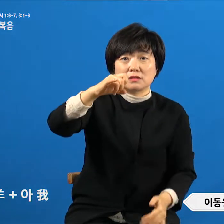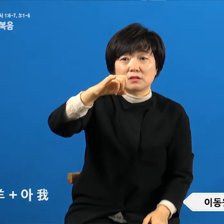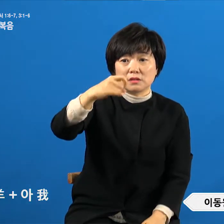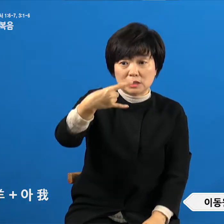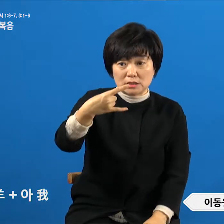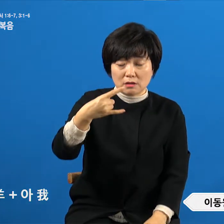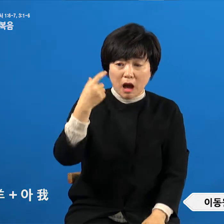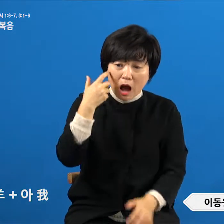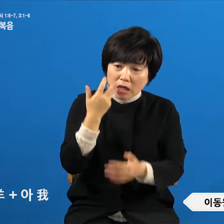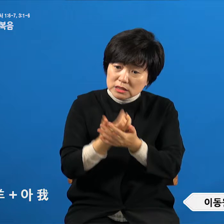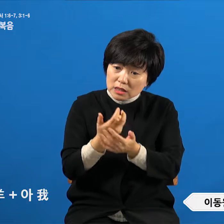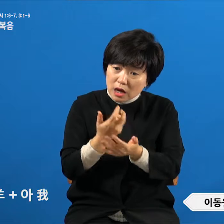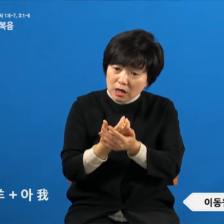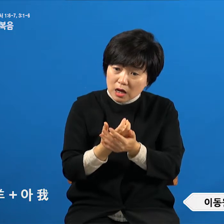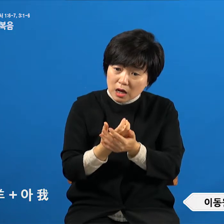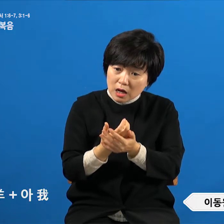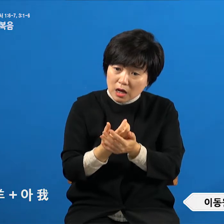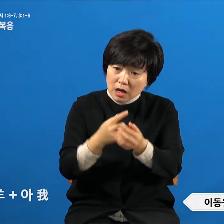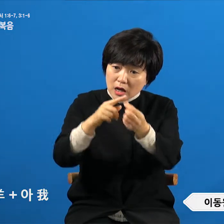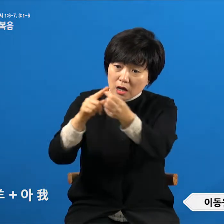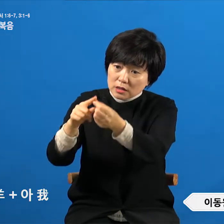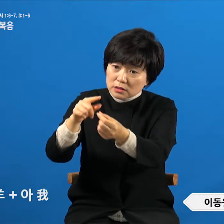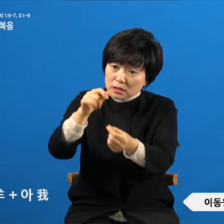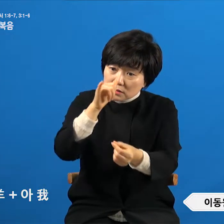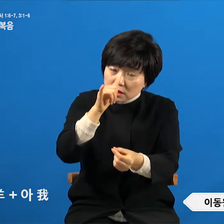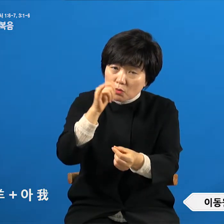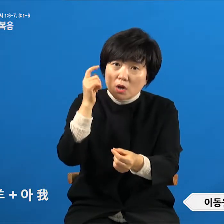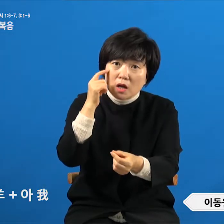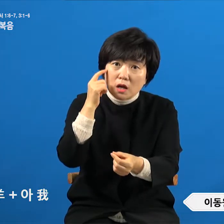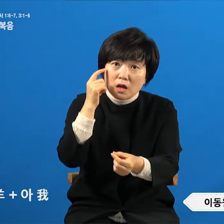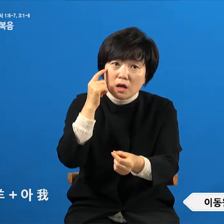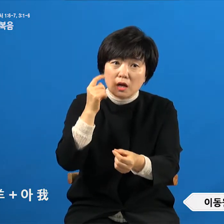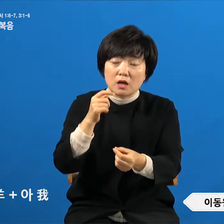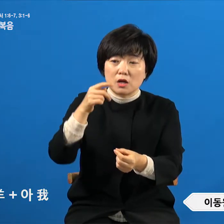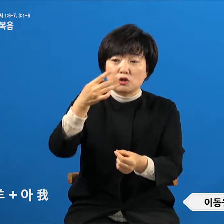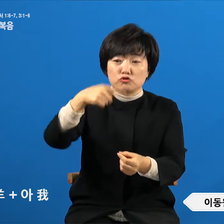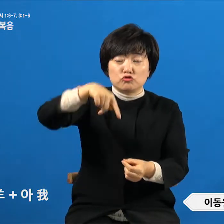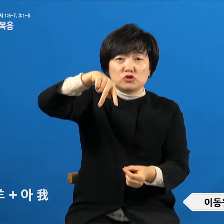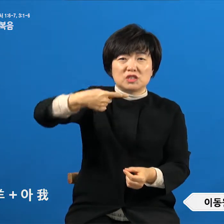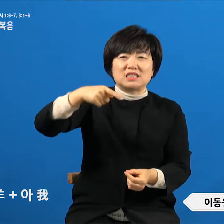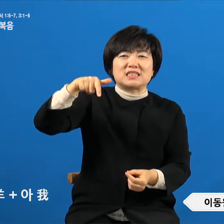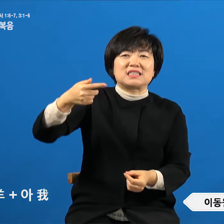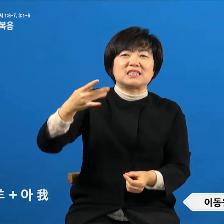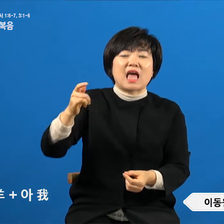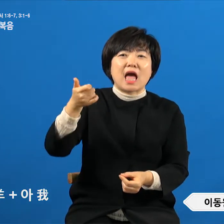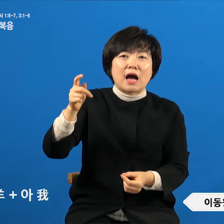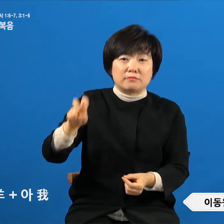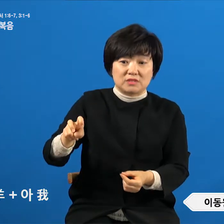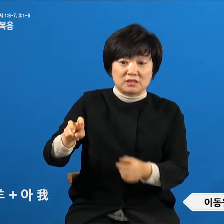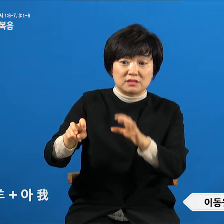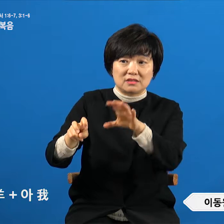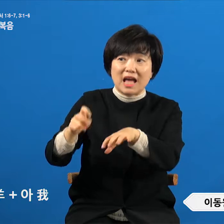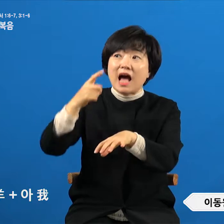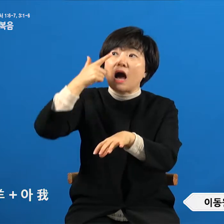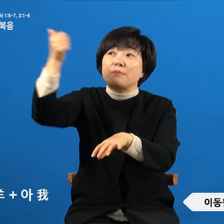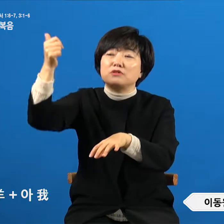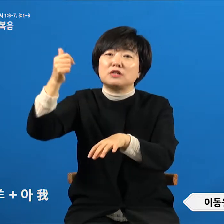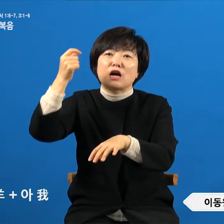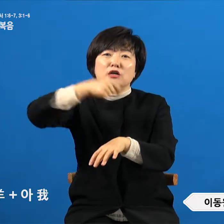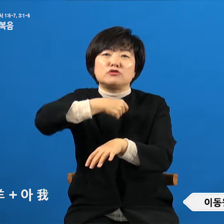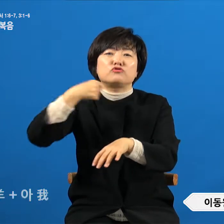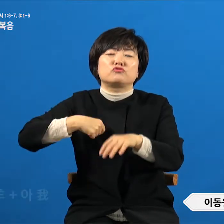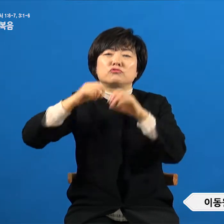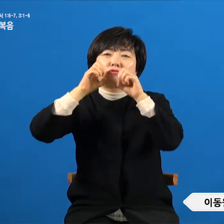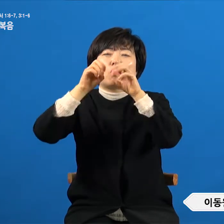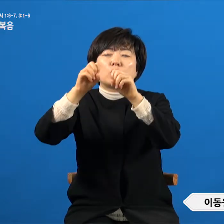왜 한문이 여기 써 있지? 웃으니까 가이드가 이렇게 소개를 합니다. 루스 그레함은 그 아버지가 중국